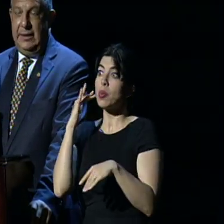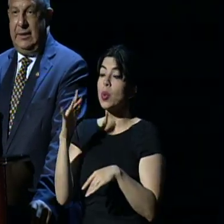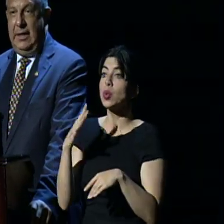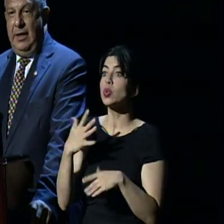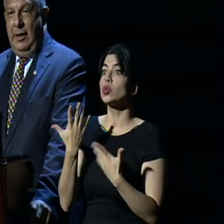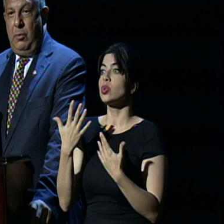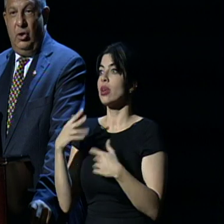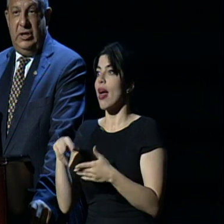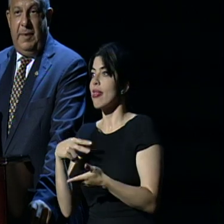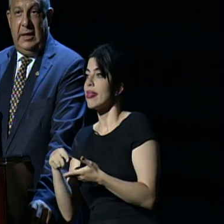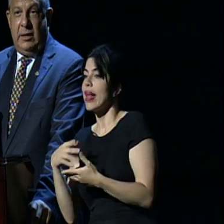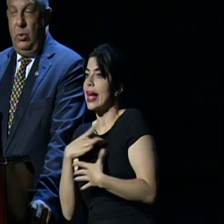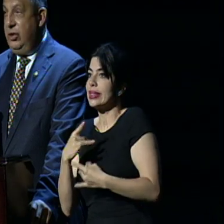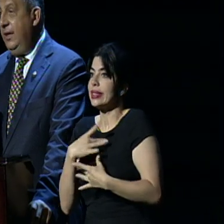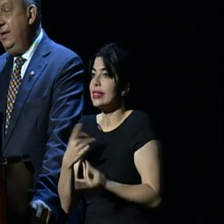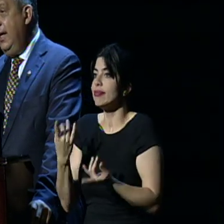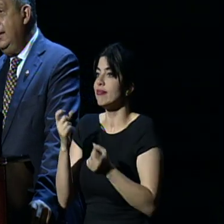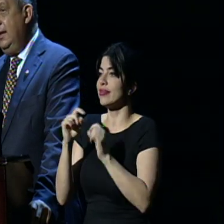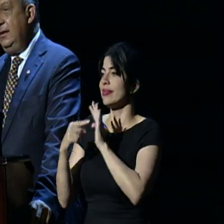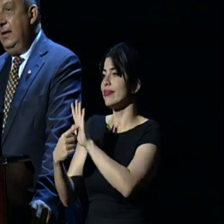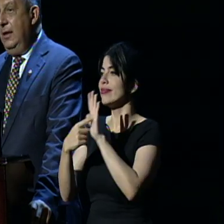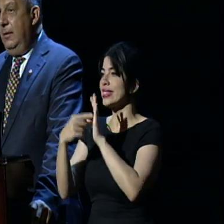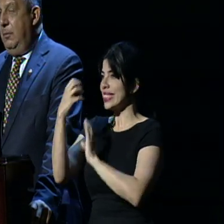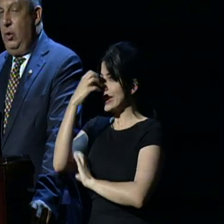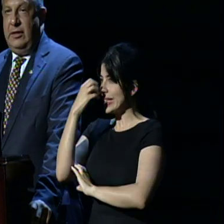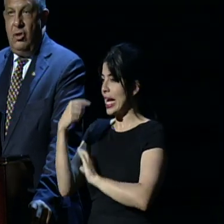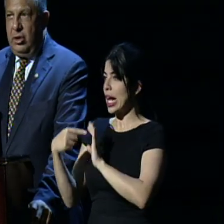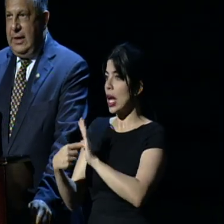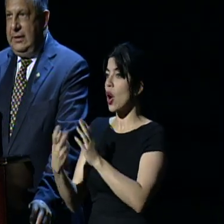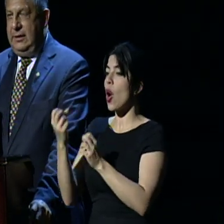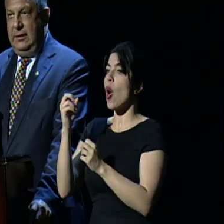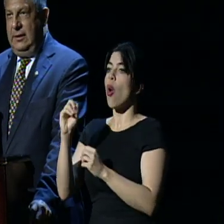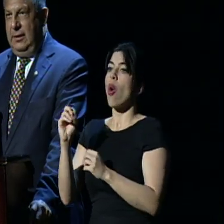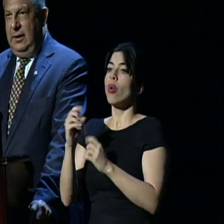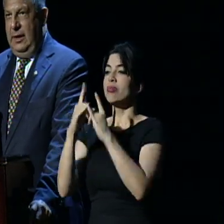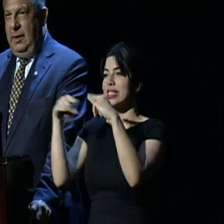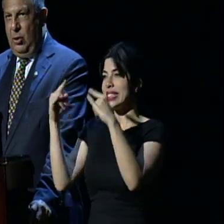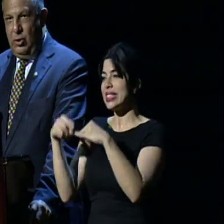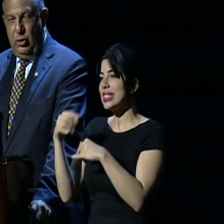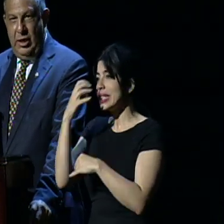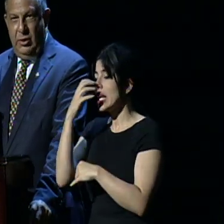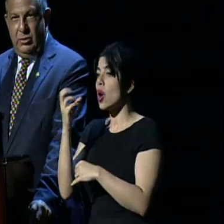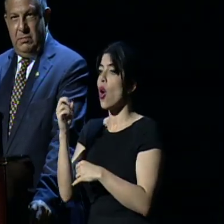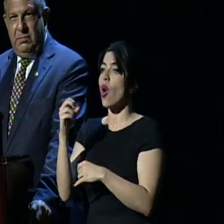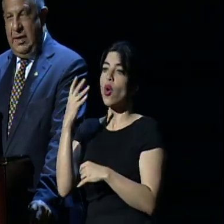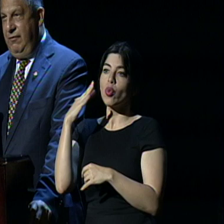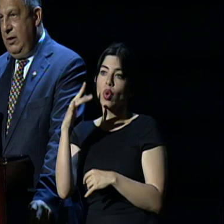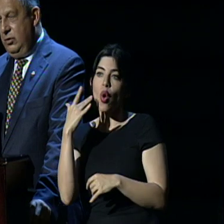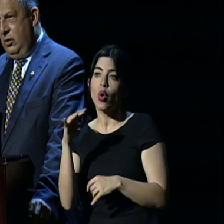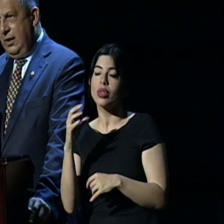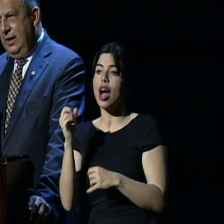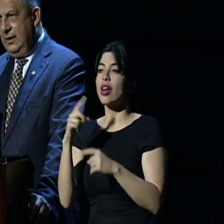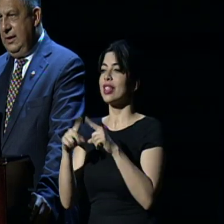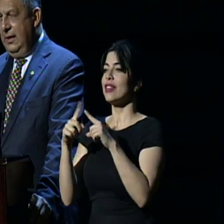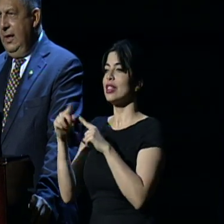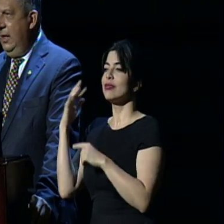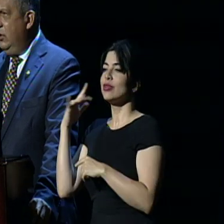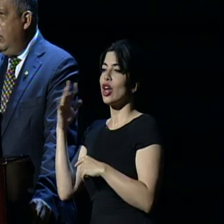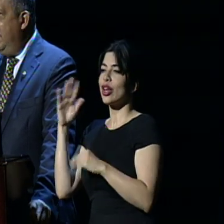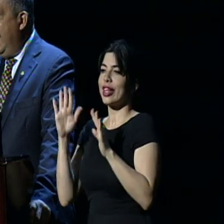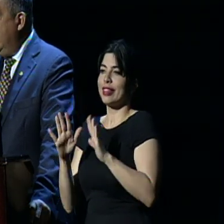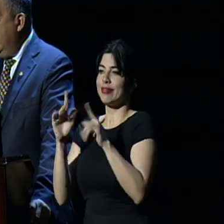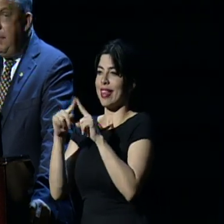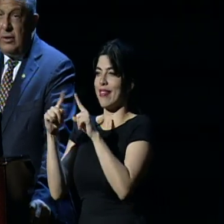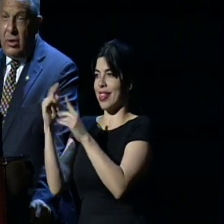la danza, por los espectáculos circenses, por las notas y por los sonidos magníficos de los artistas que